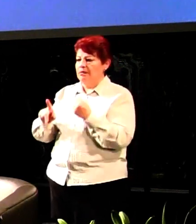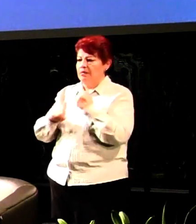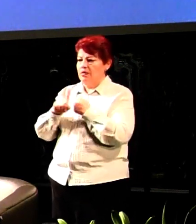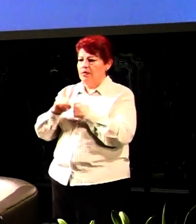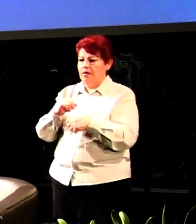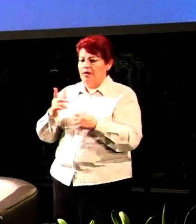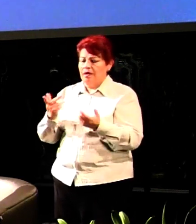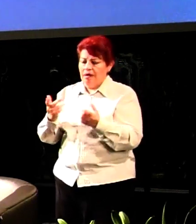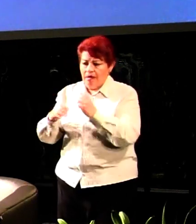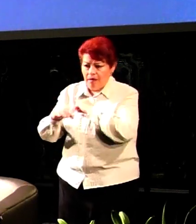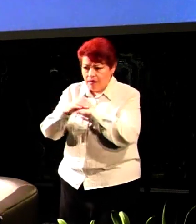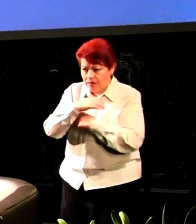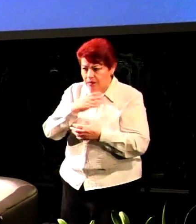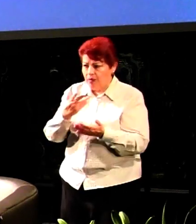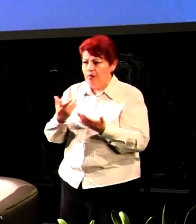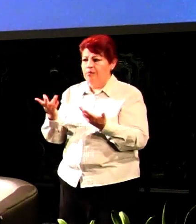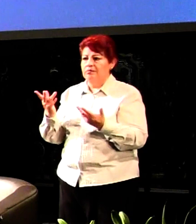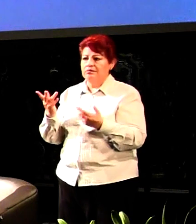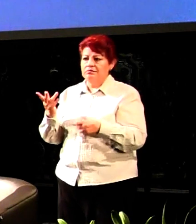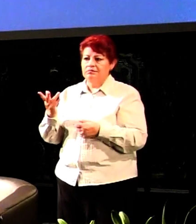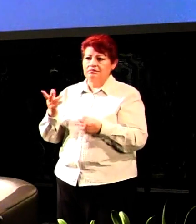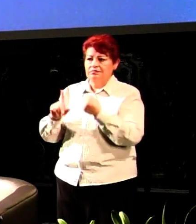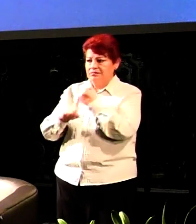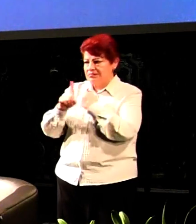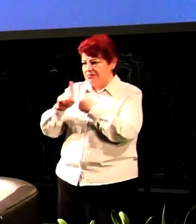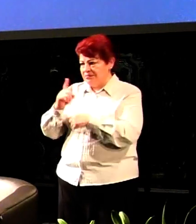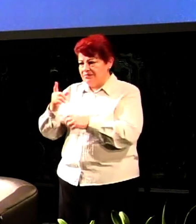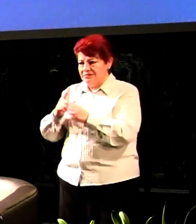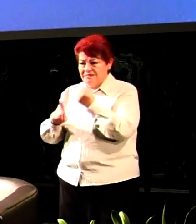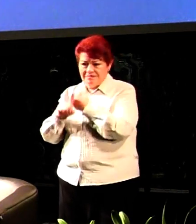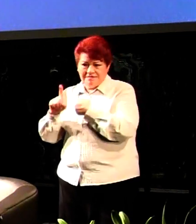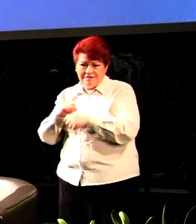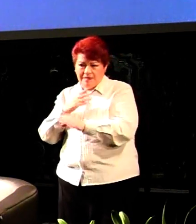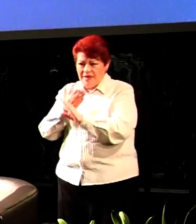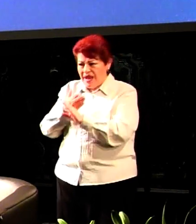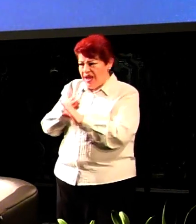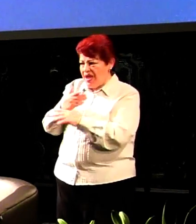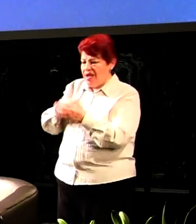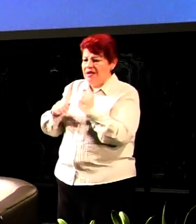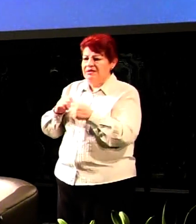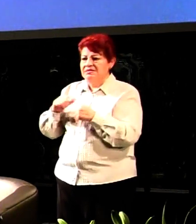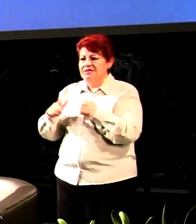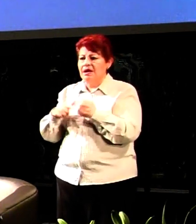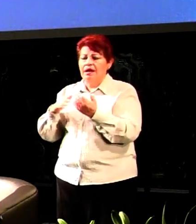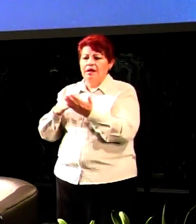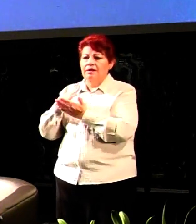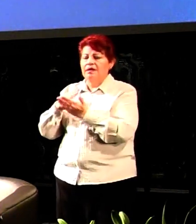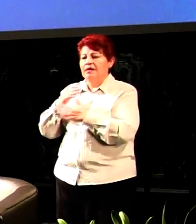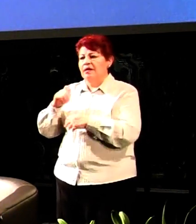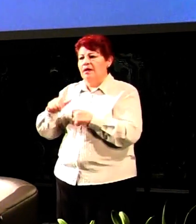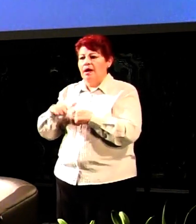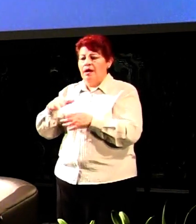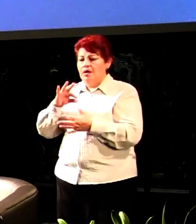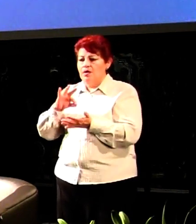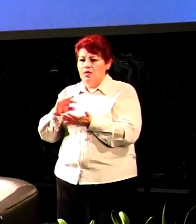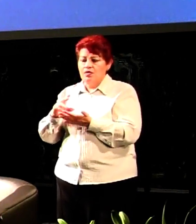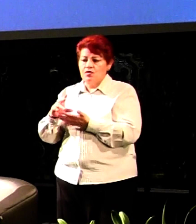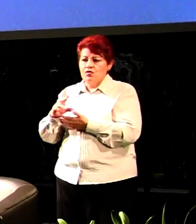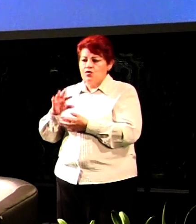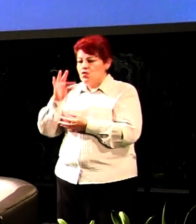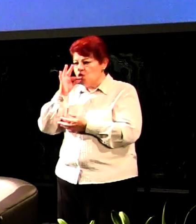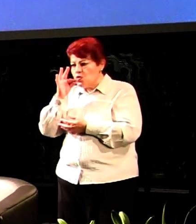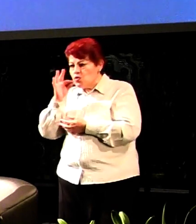de conductas de vandalismo, aumento en terapias emocionales, acceso a adicciones